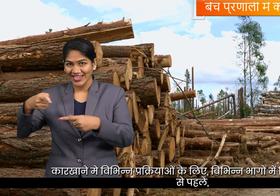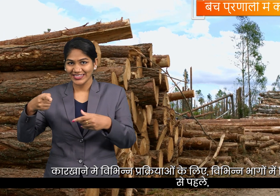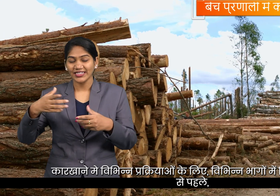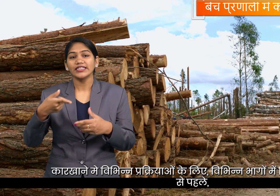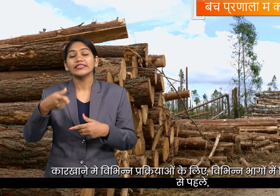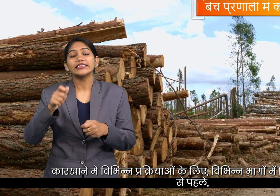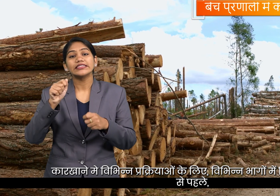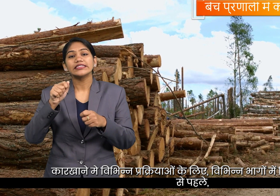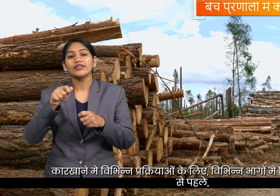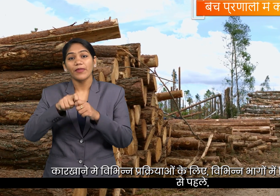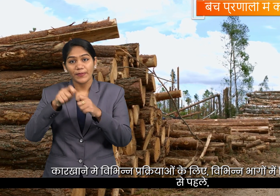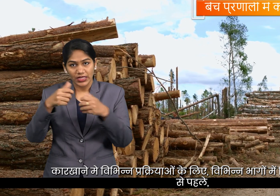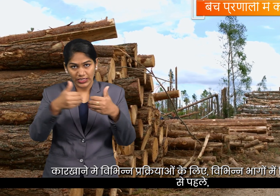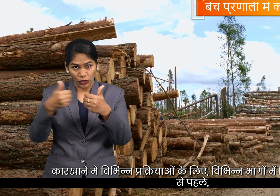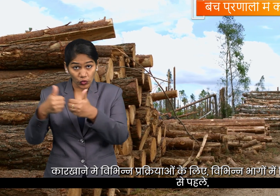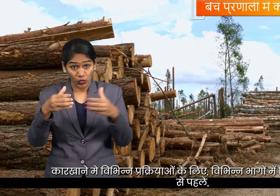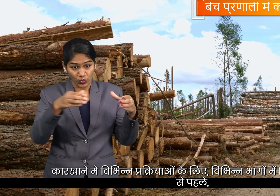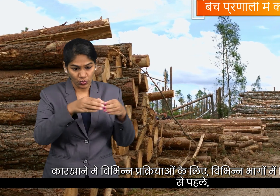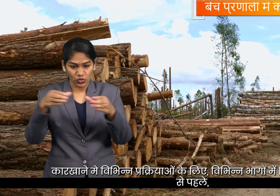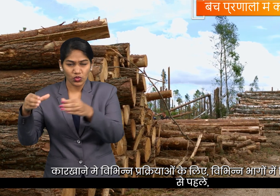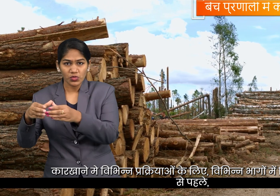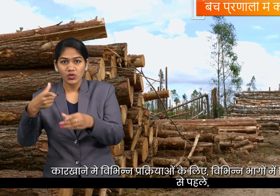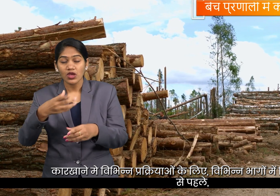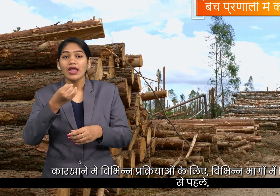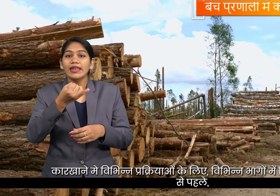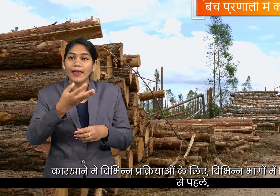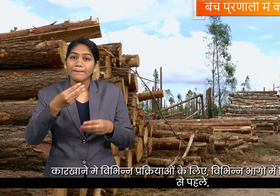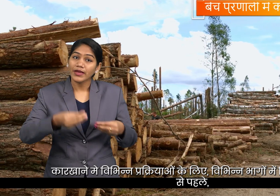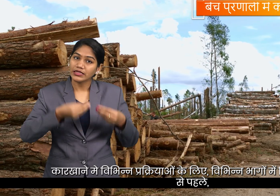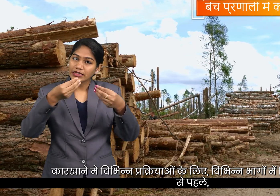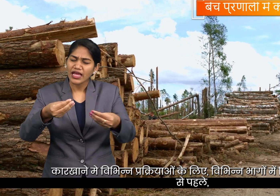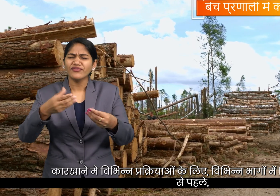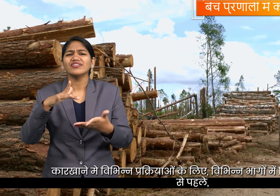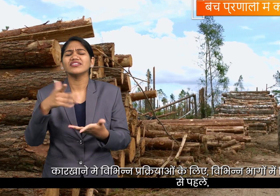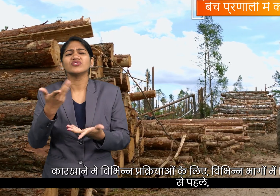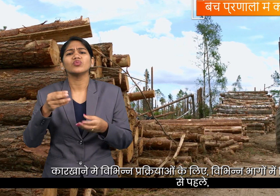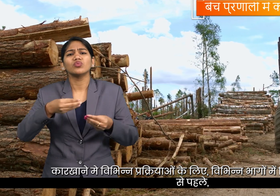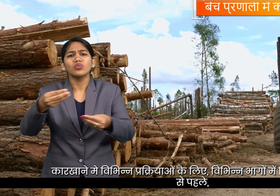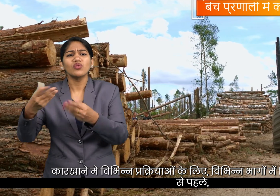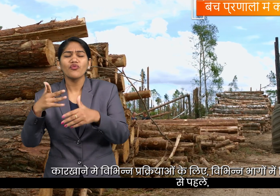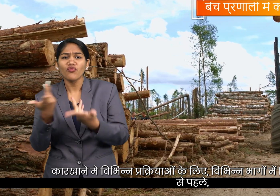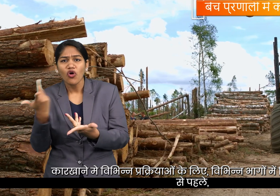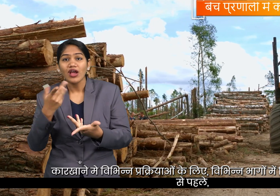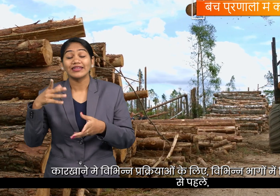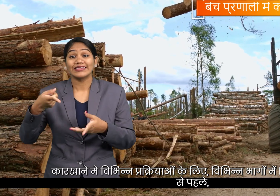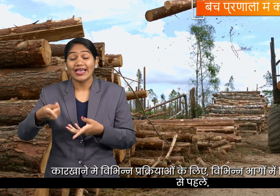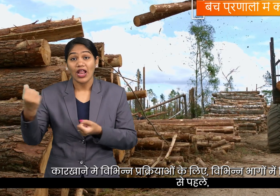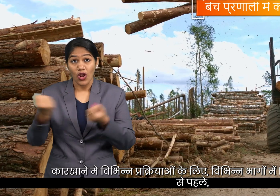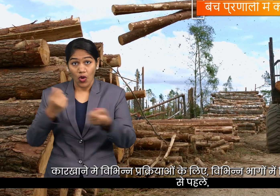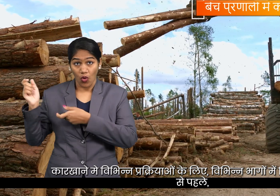कारखाने में विभिन्न प्रक्रियाओं के लिए विभिन्न भागों में वितरित करने से पहले